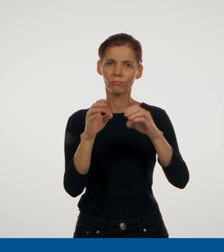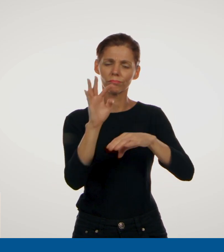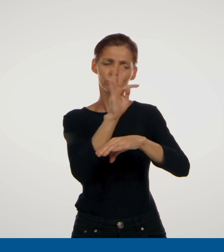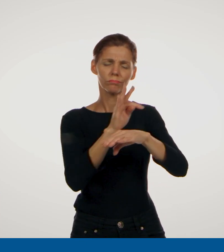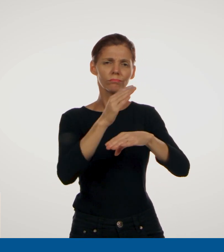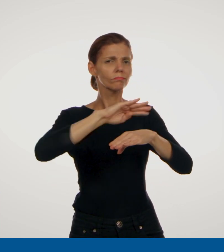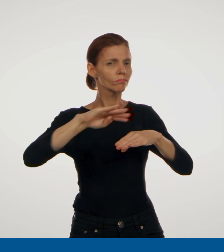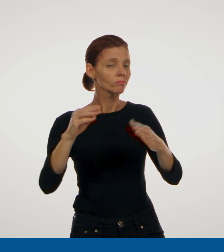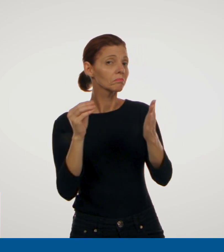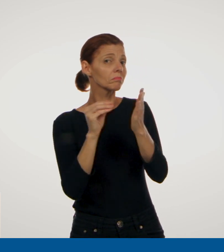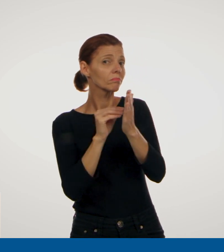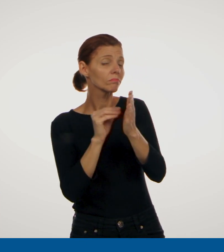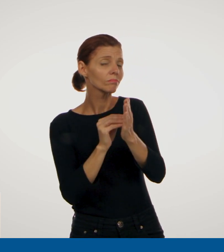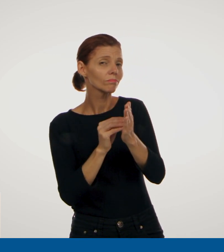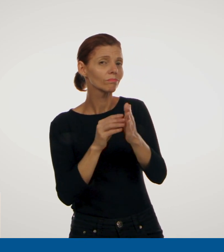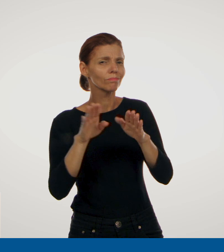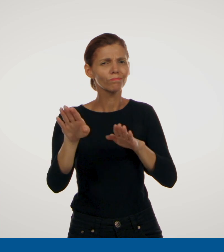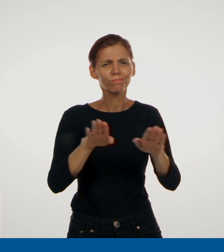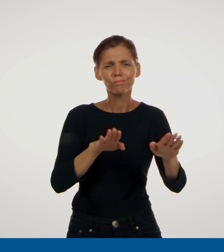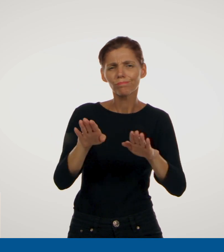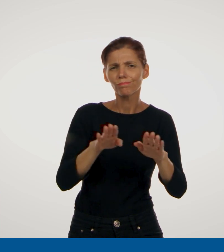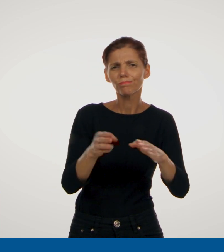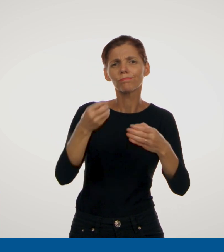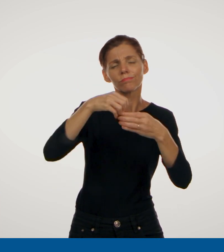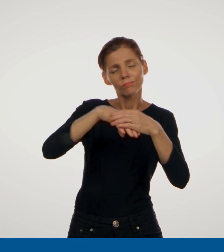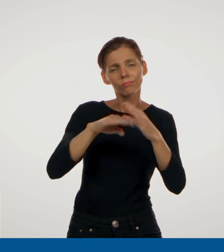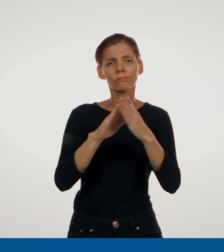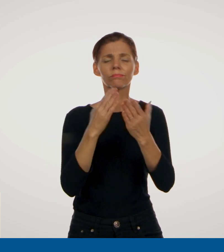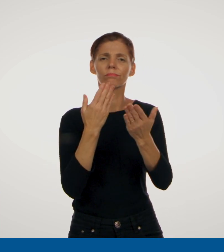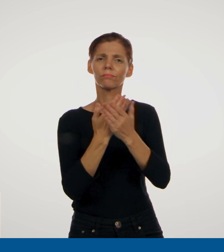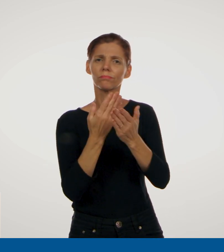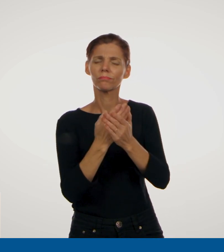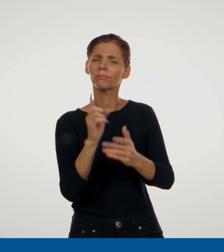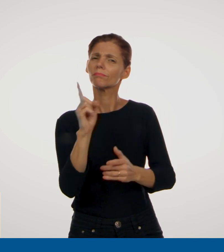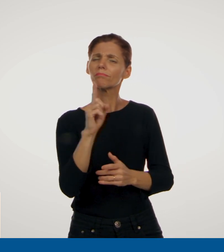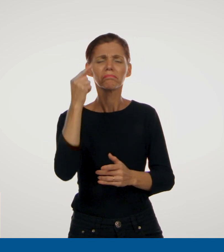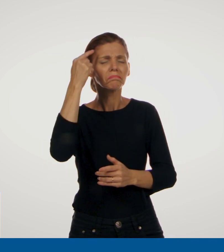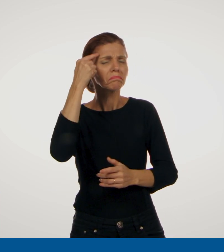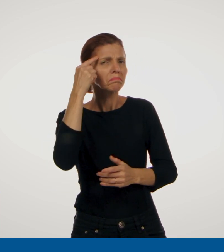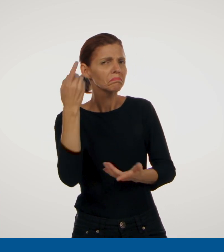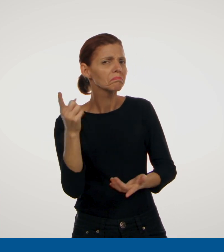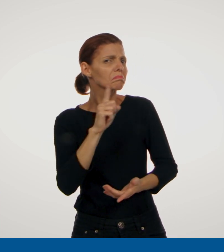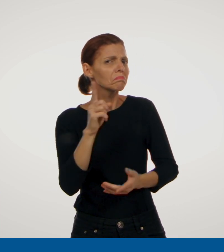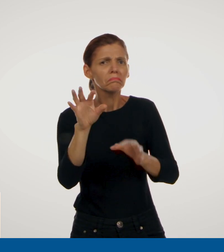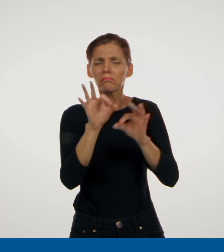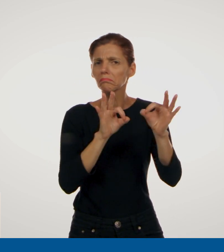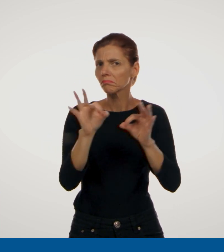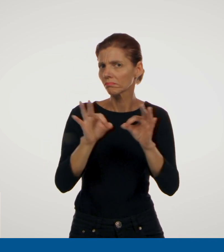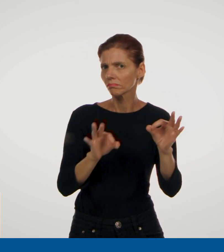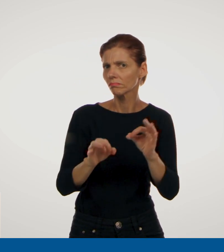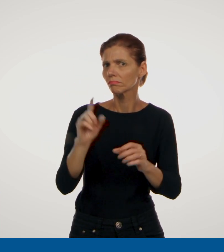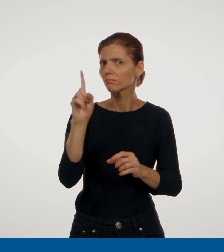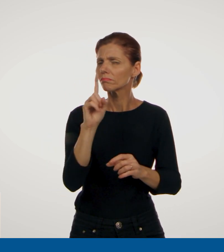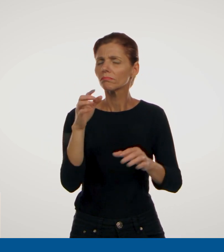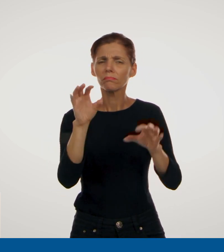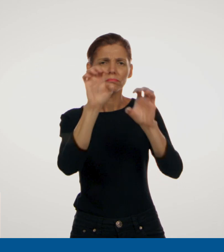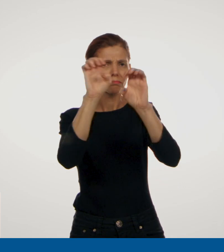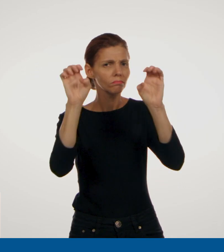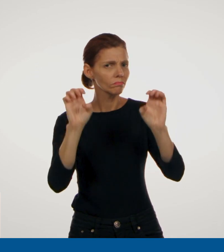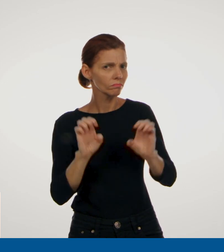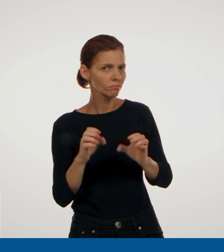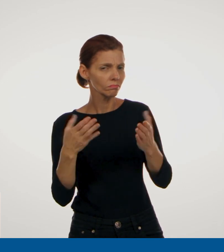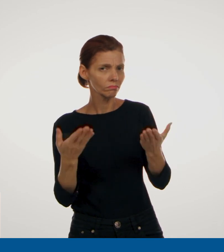educação não formal por uma falta em comparação ao que há na escola, algo que seria não intencional, não